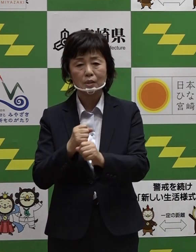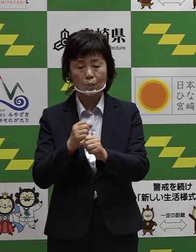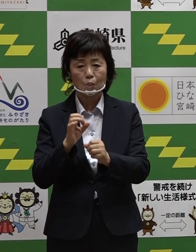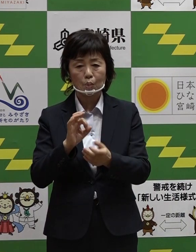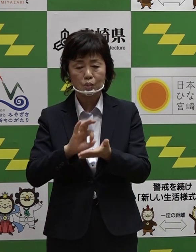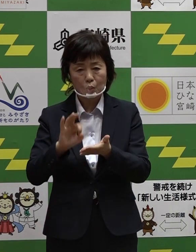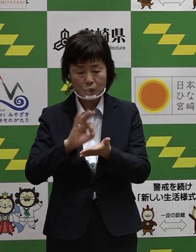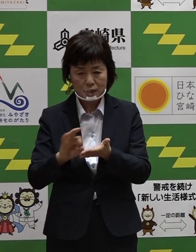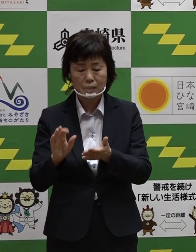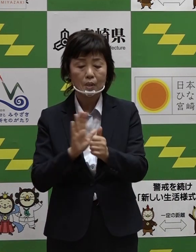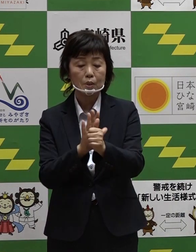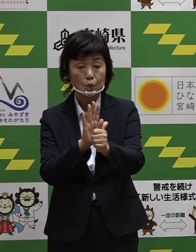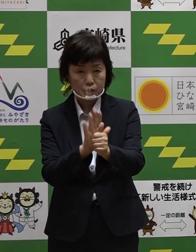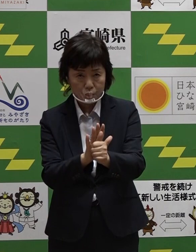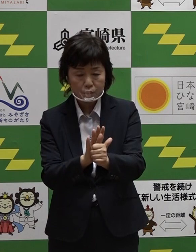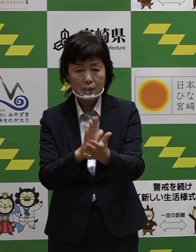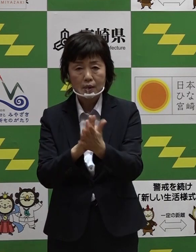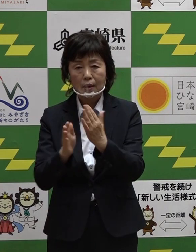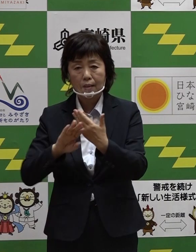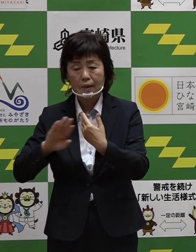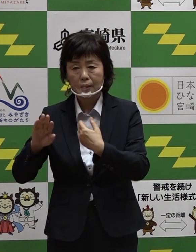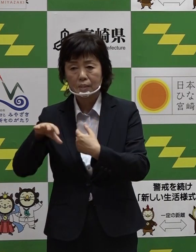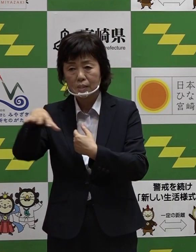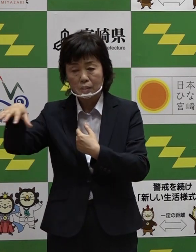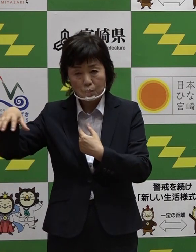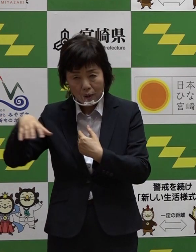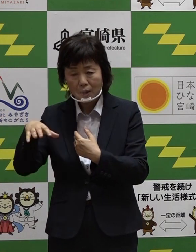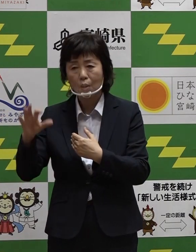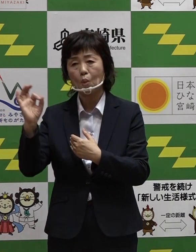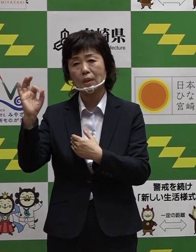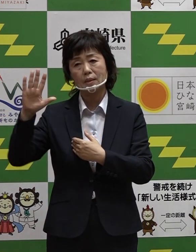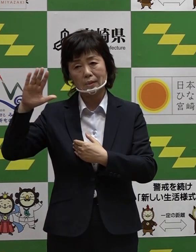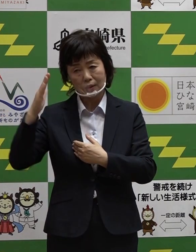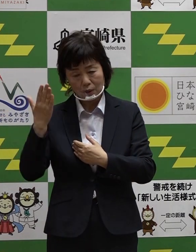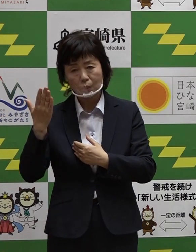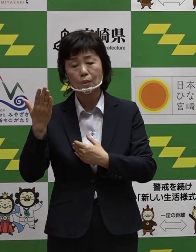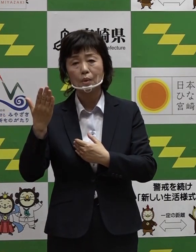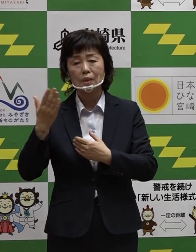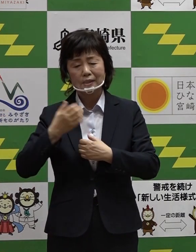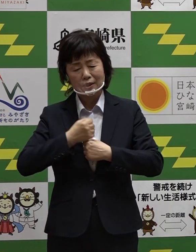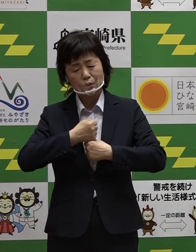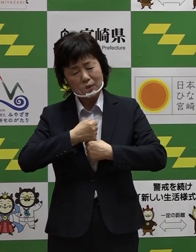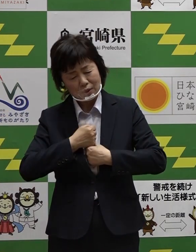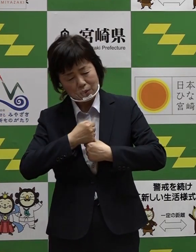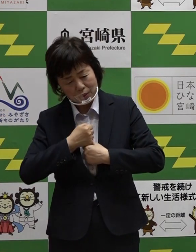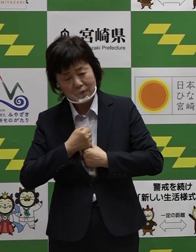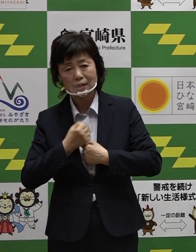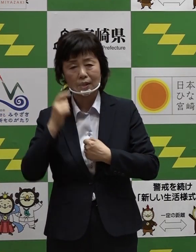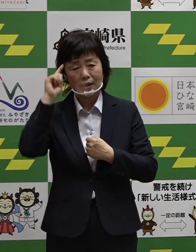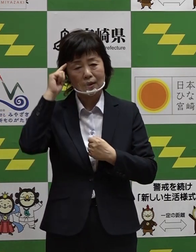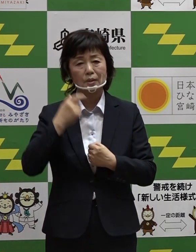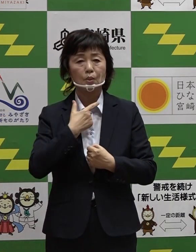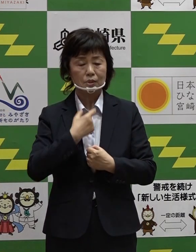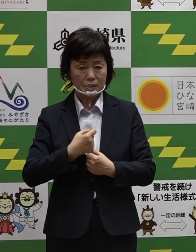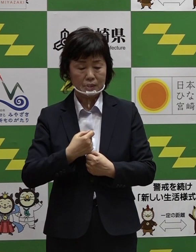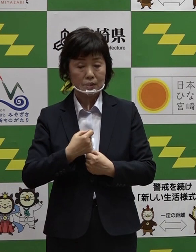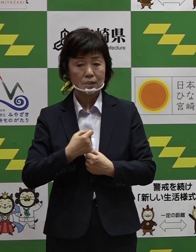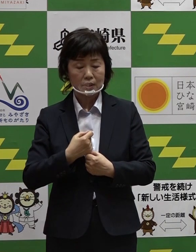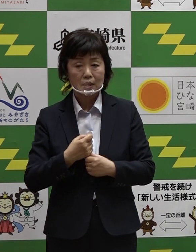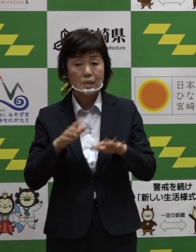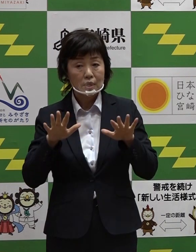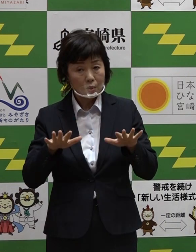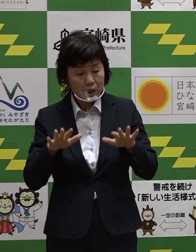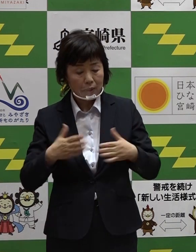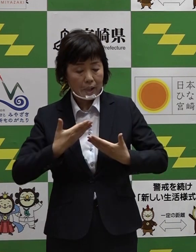後押しをする、そして県外はもちろん OK ではあるんですが慎重に考えていただきたいという中で、じゃあ今